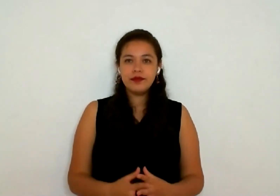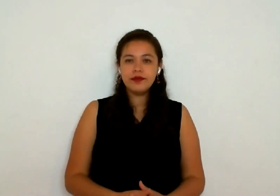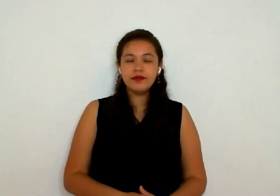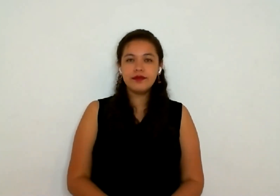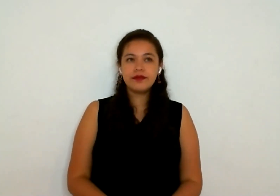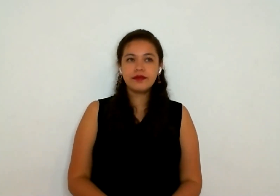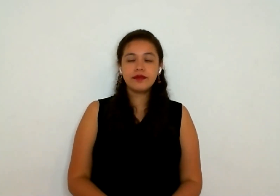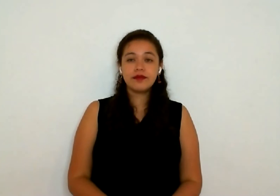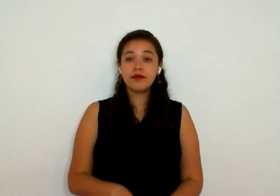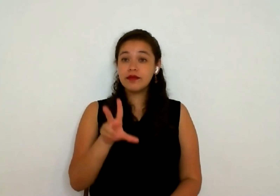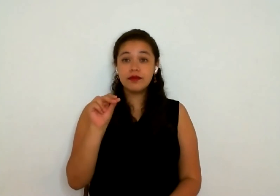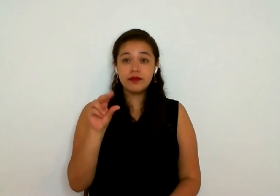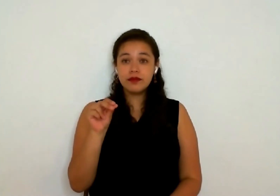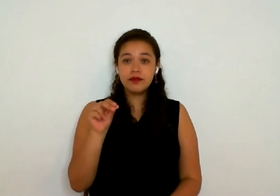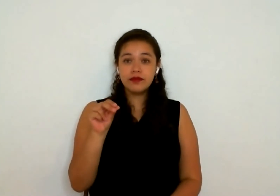no